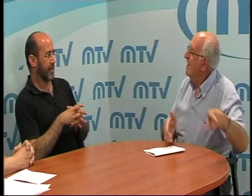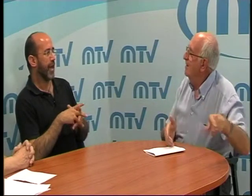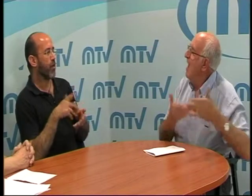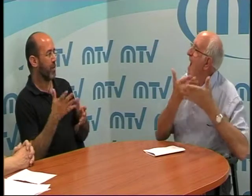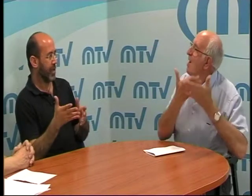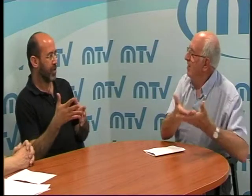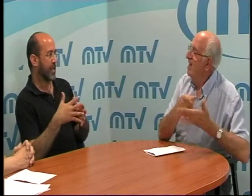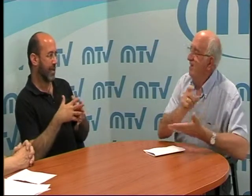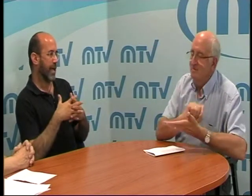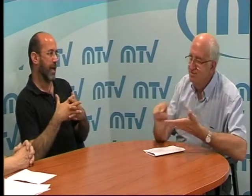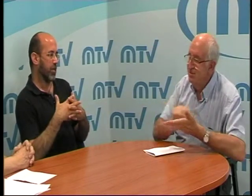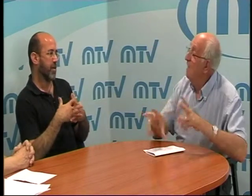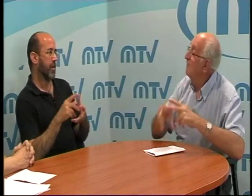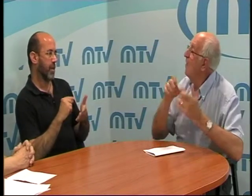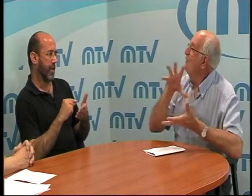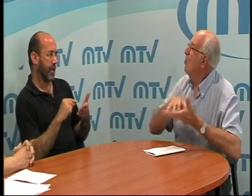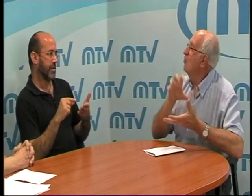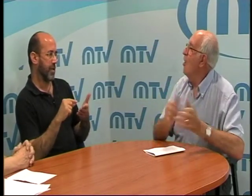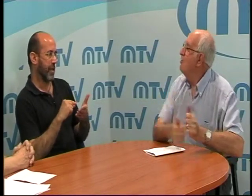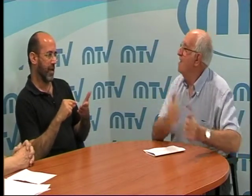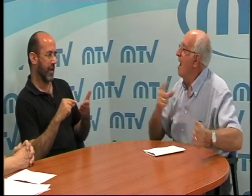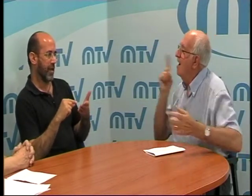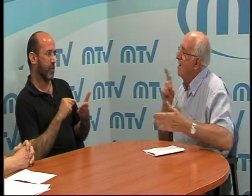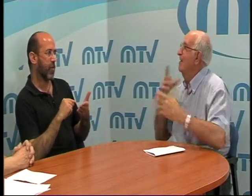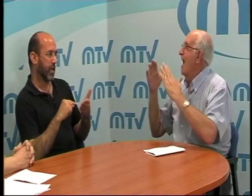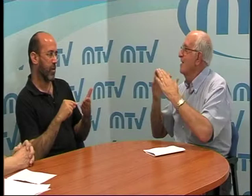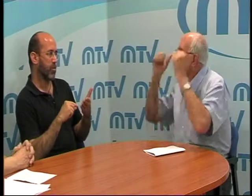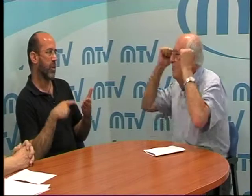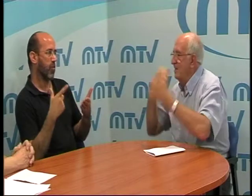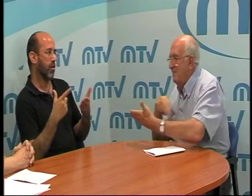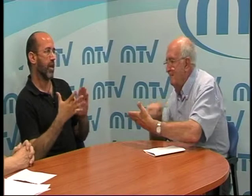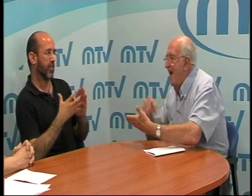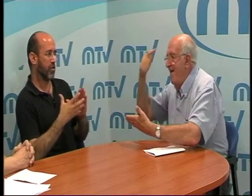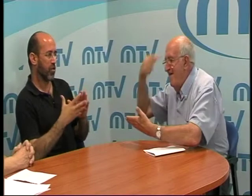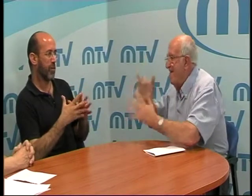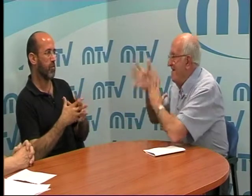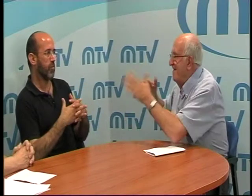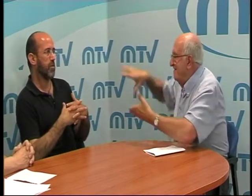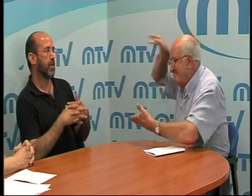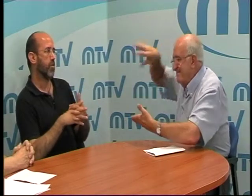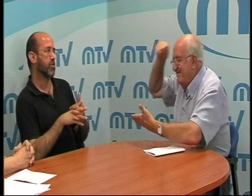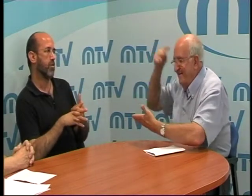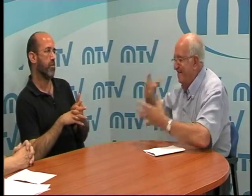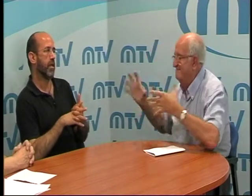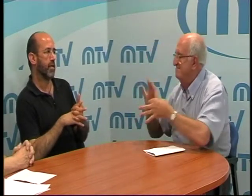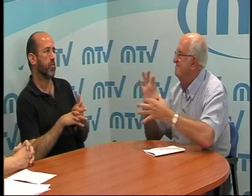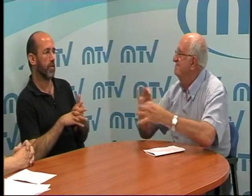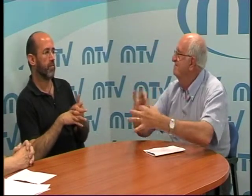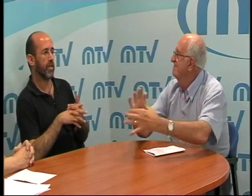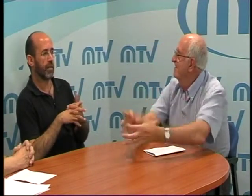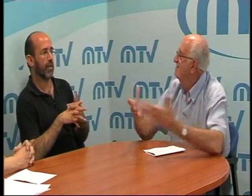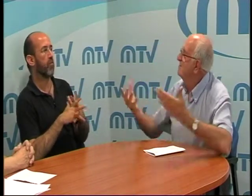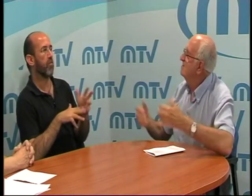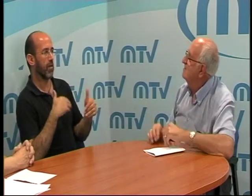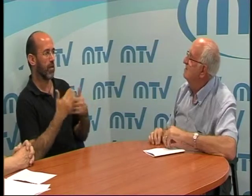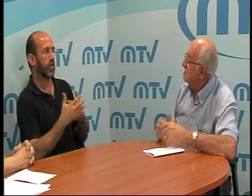apuntes? Hay compañeros que sí que le ayudan y que sí que va cogiendo apuntes, luego le hacen fotocopia a sus apuntes y luego el sordo puede ir estudiando,